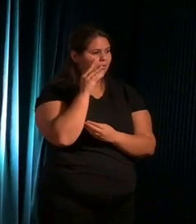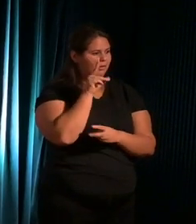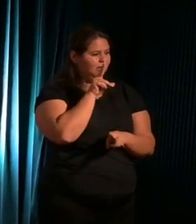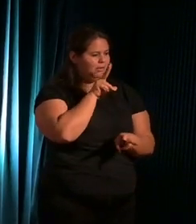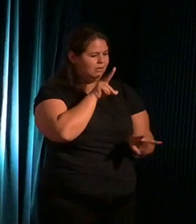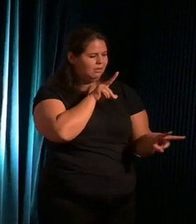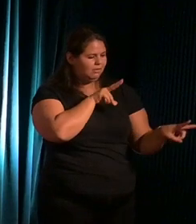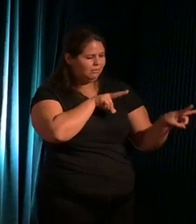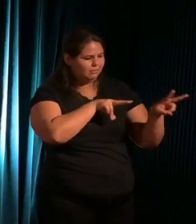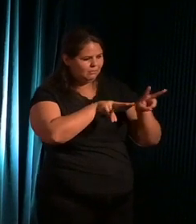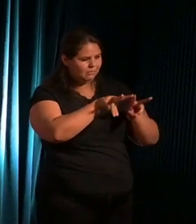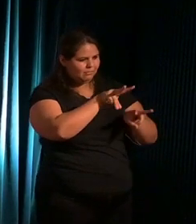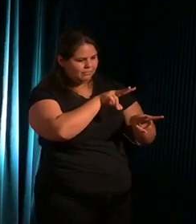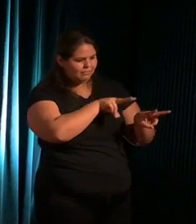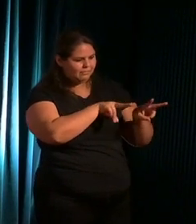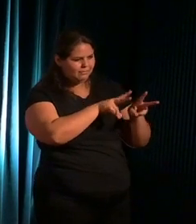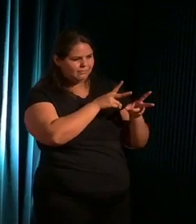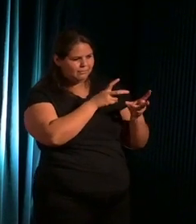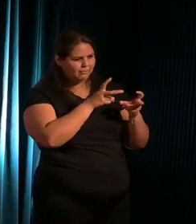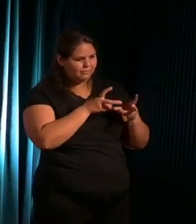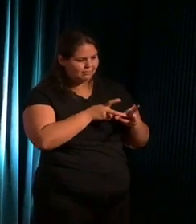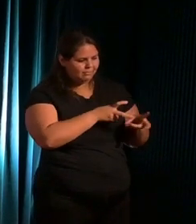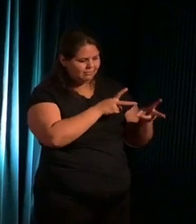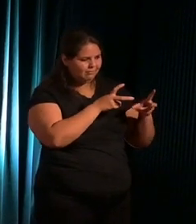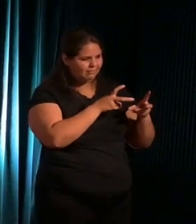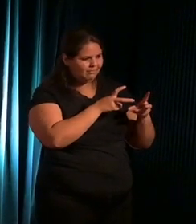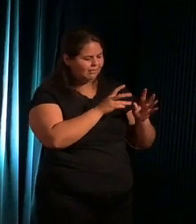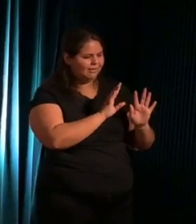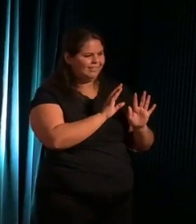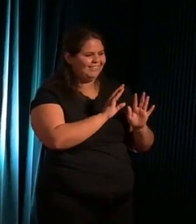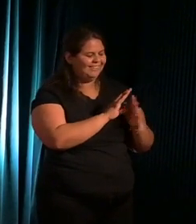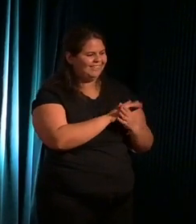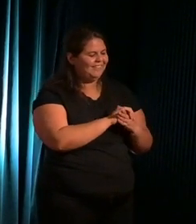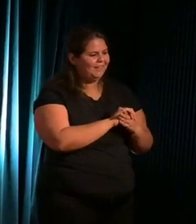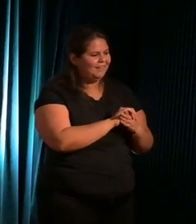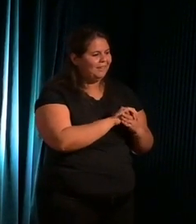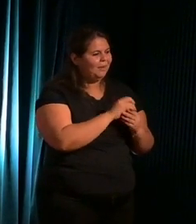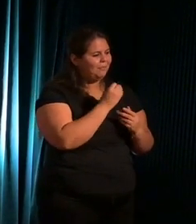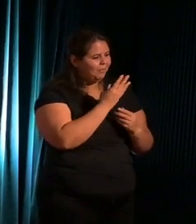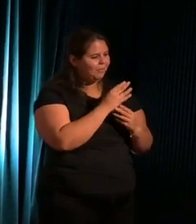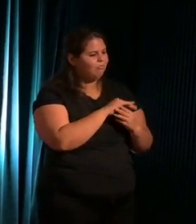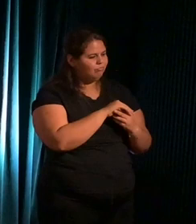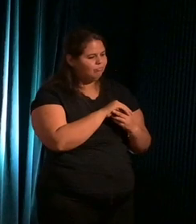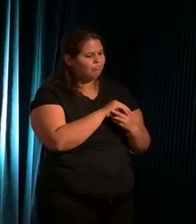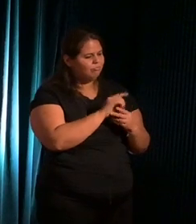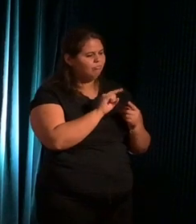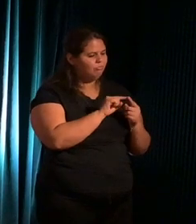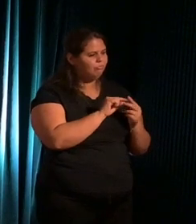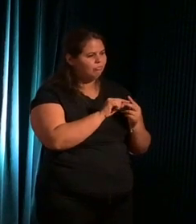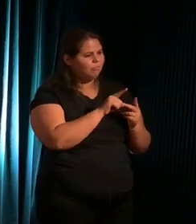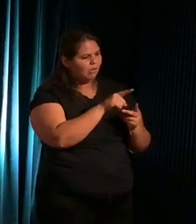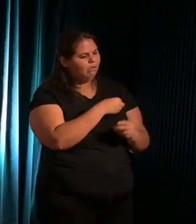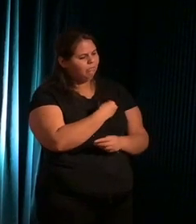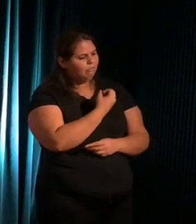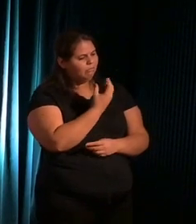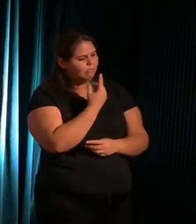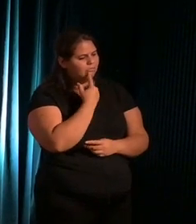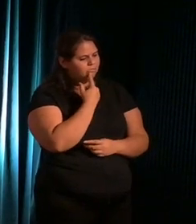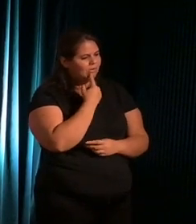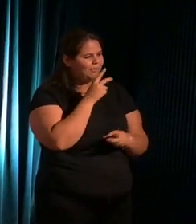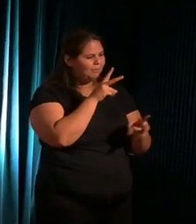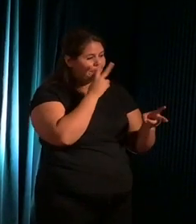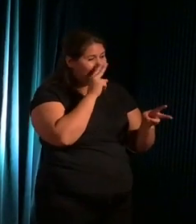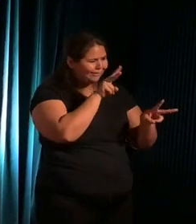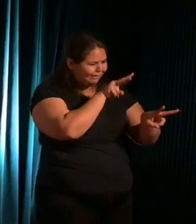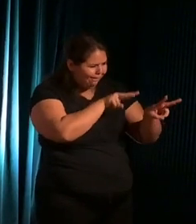tá, problema. É, não, isso, que bom, glorioso, vive muito bem. Ah,